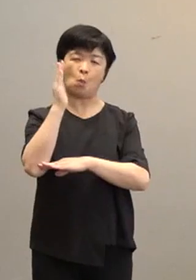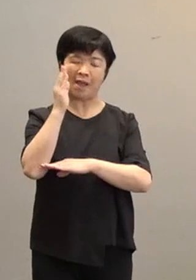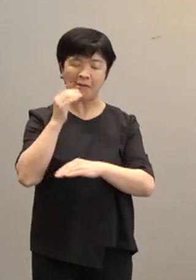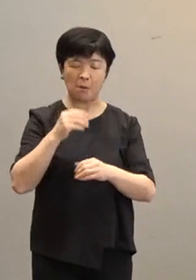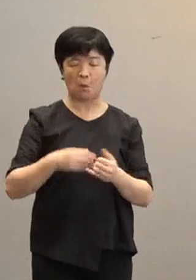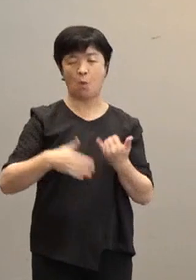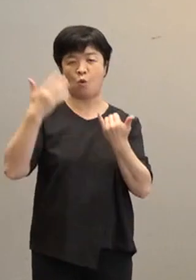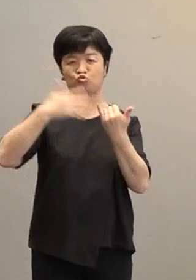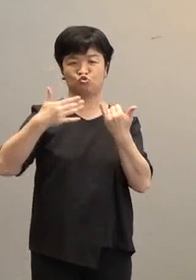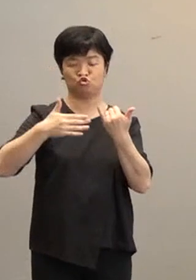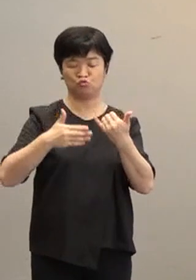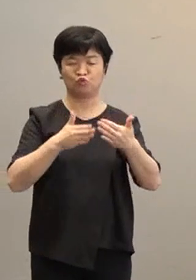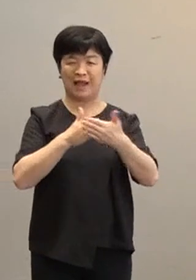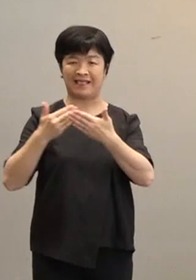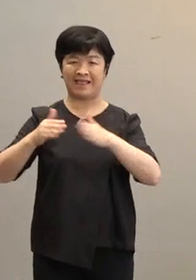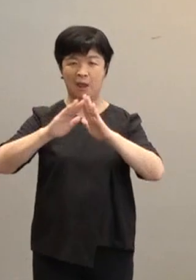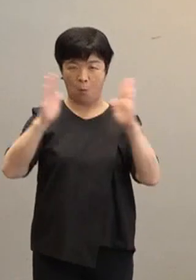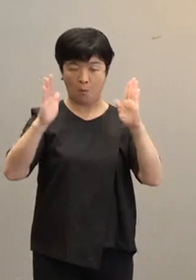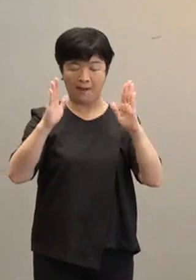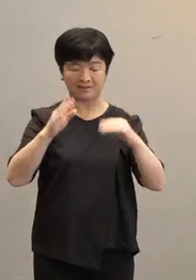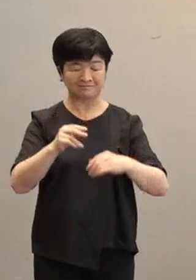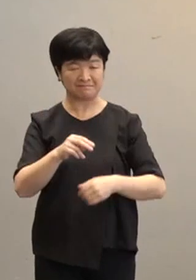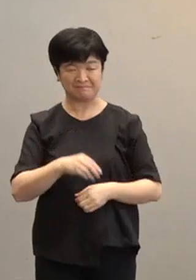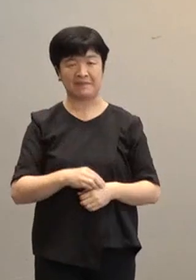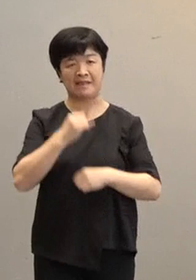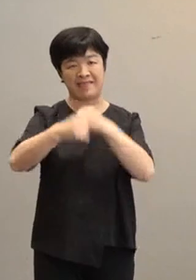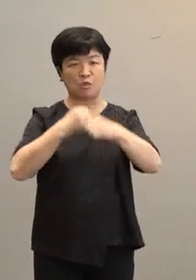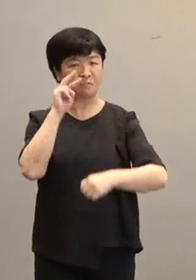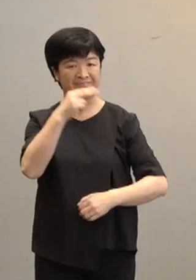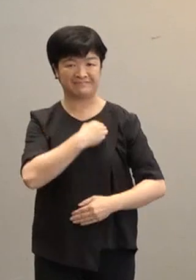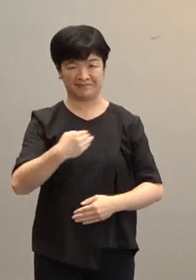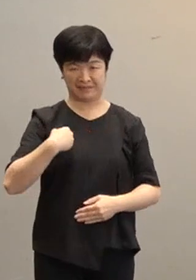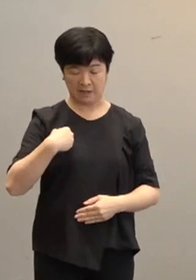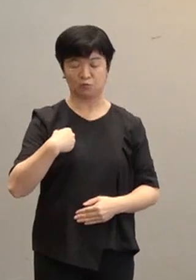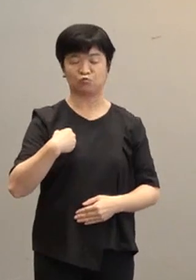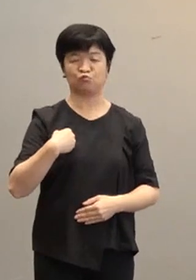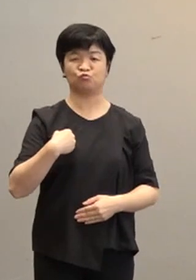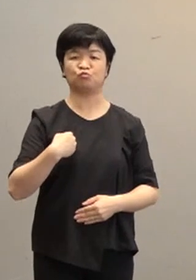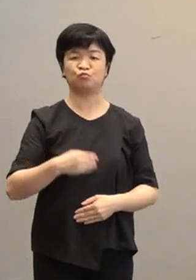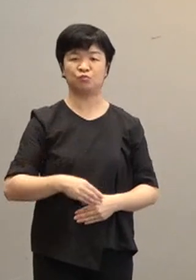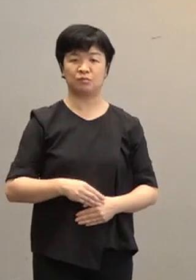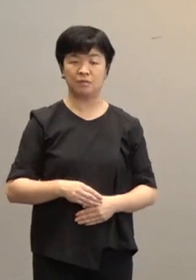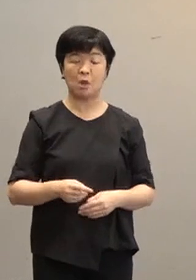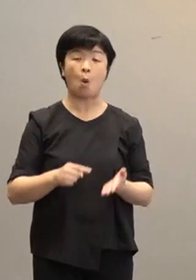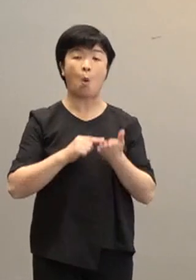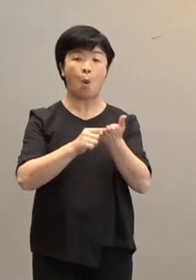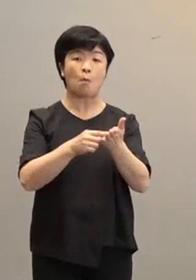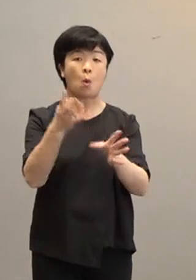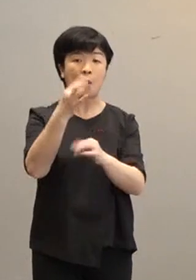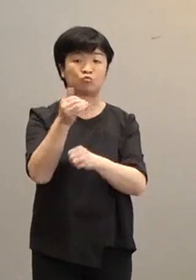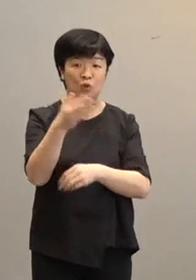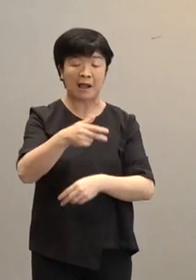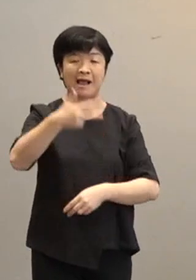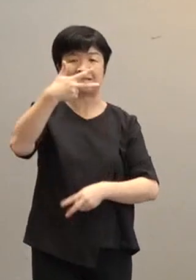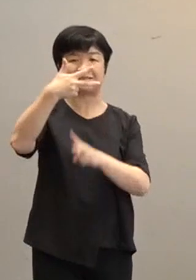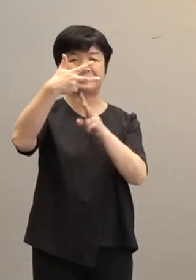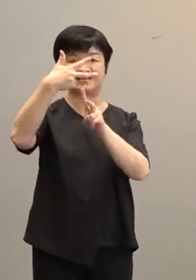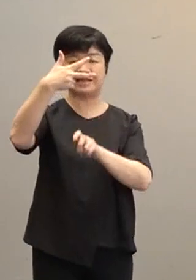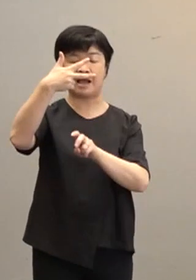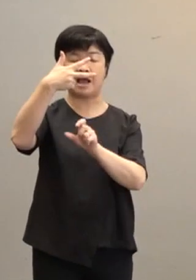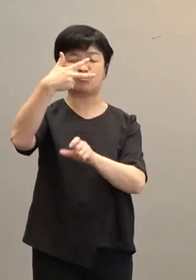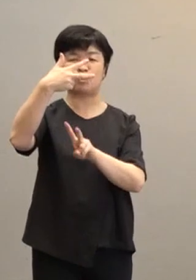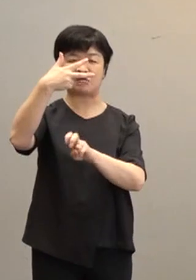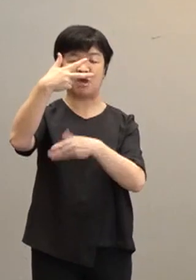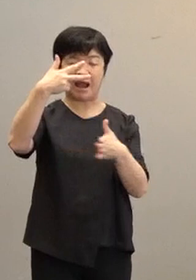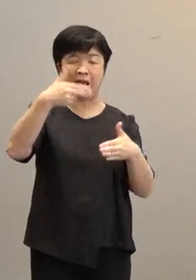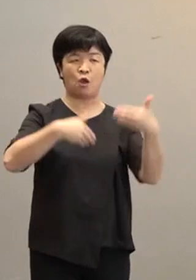で限定公開をし、オンデマンド配信をいたします。コンテストの応募期間は本日7月20日から9月の